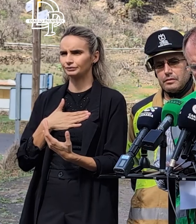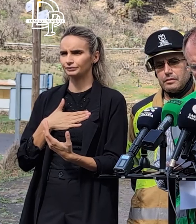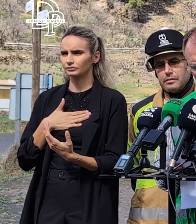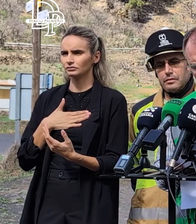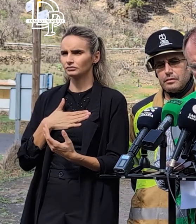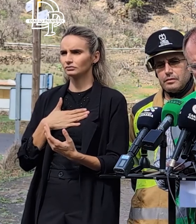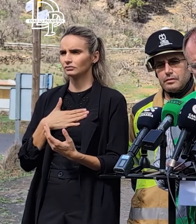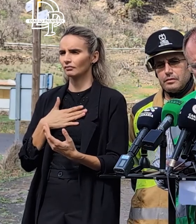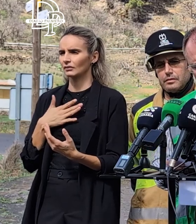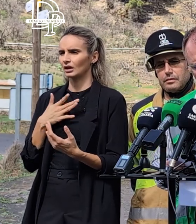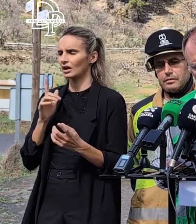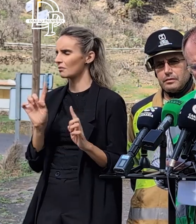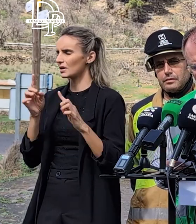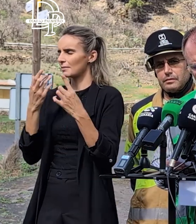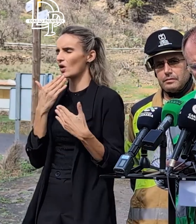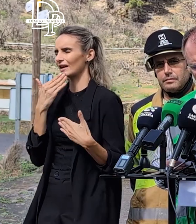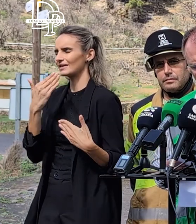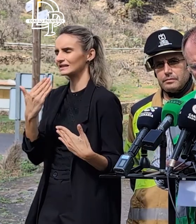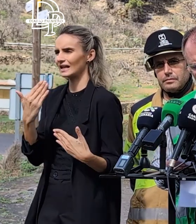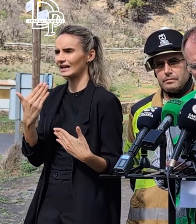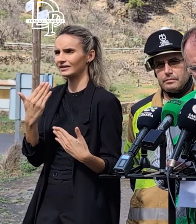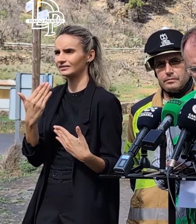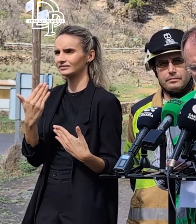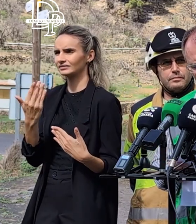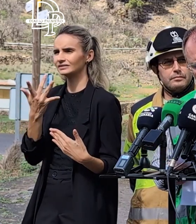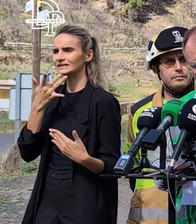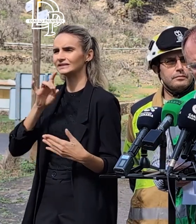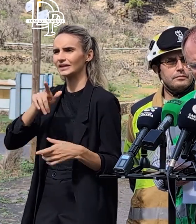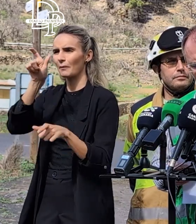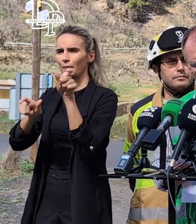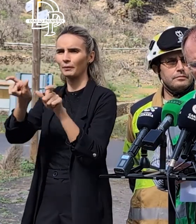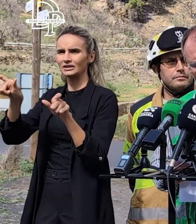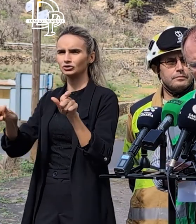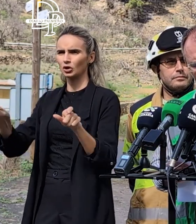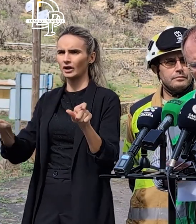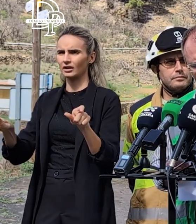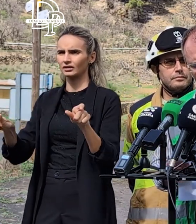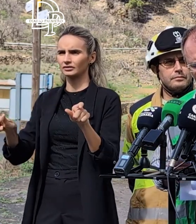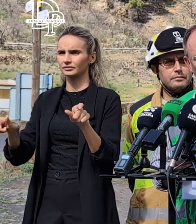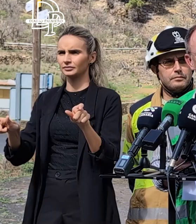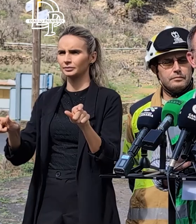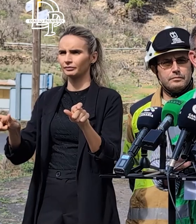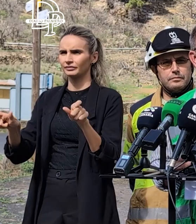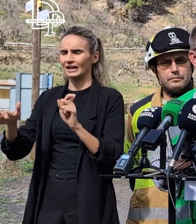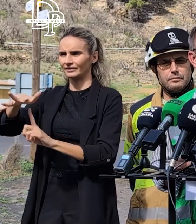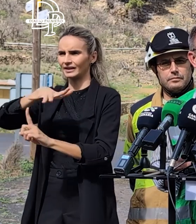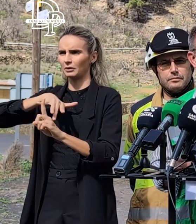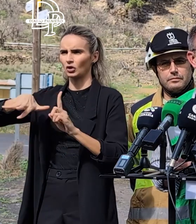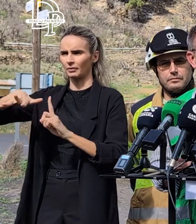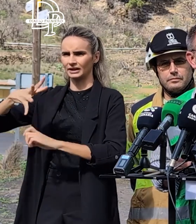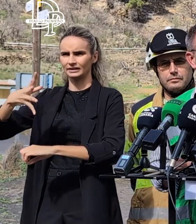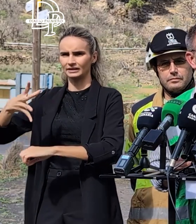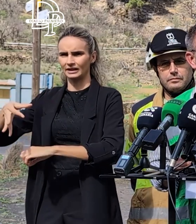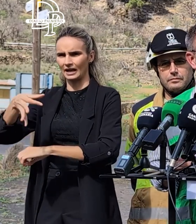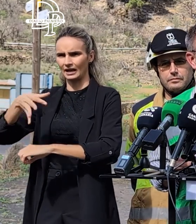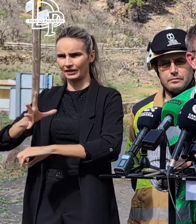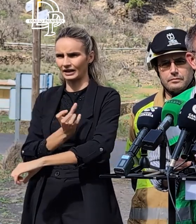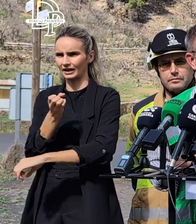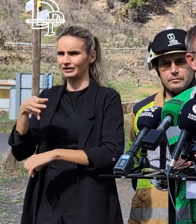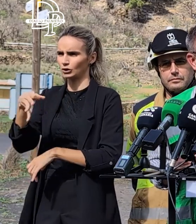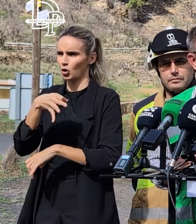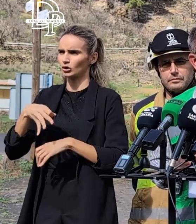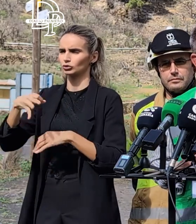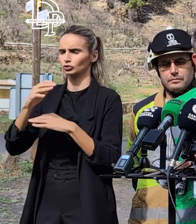agradecer en primer lugar al personal de Medio Ambiente del Cabildo Insular de La